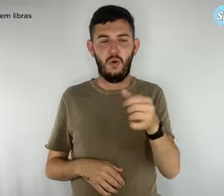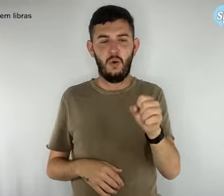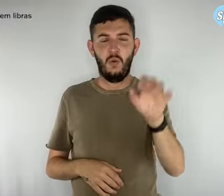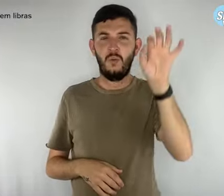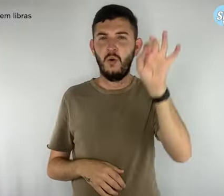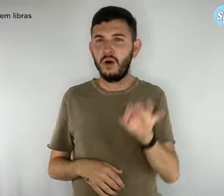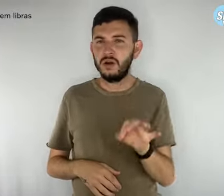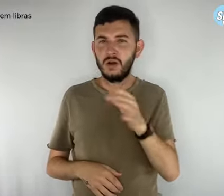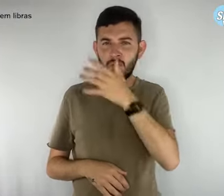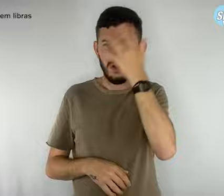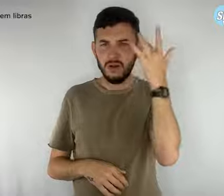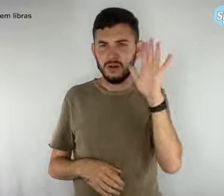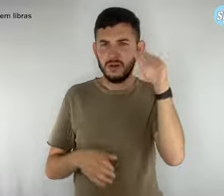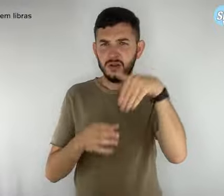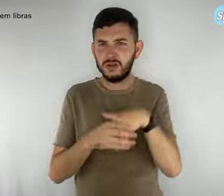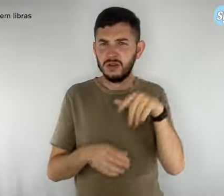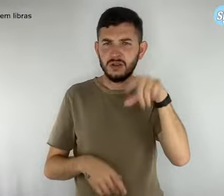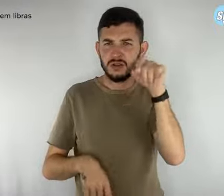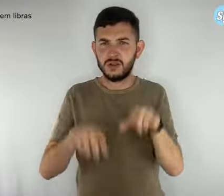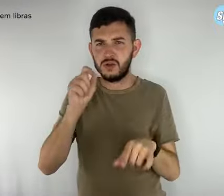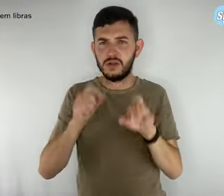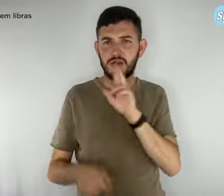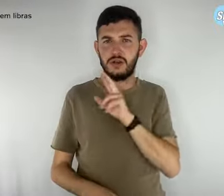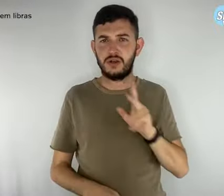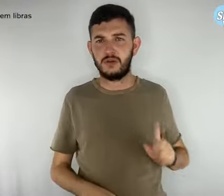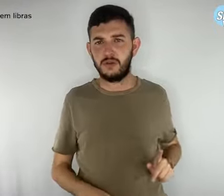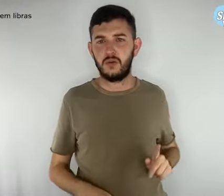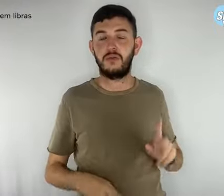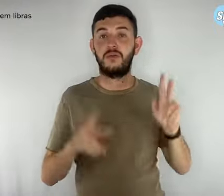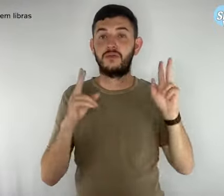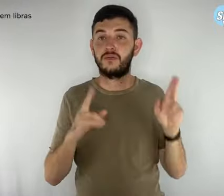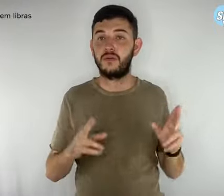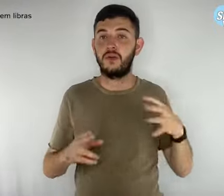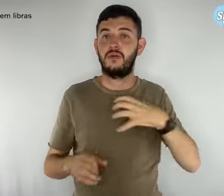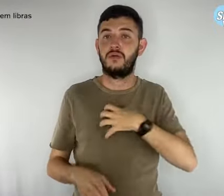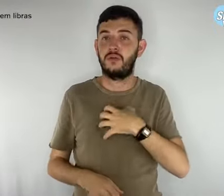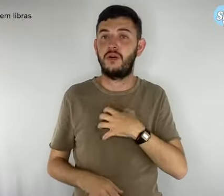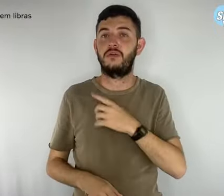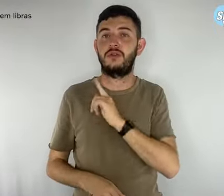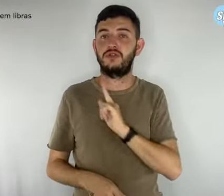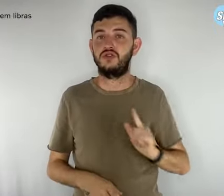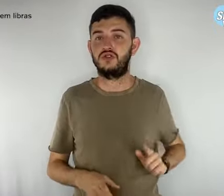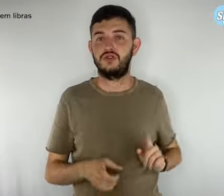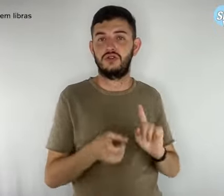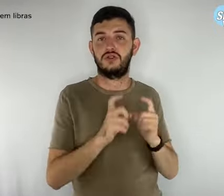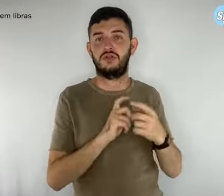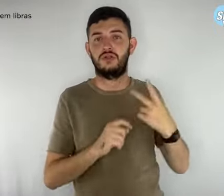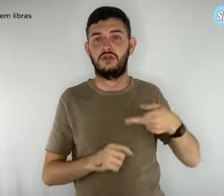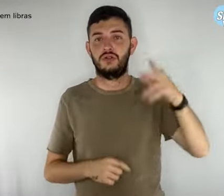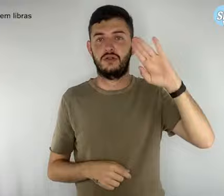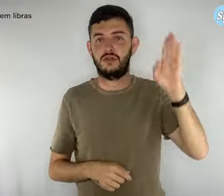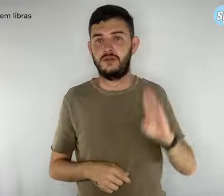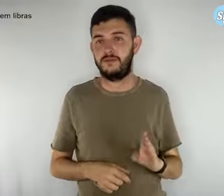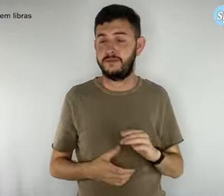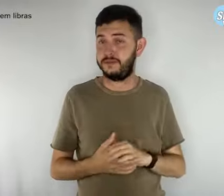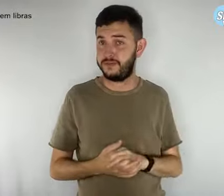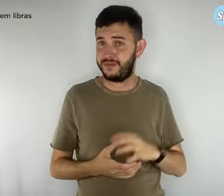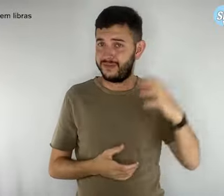66,28% dos eleitores escolheram a República como forma de governo. A monarquia